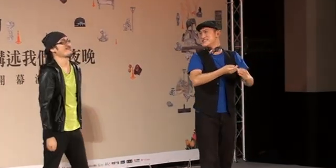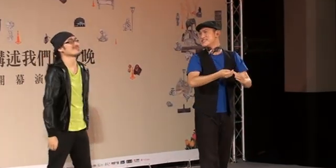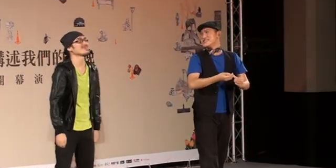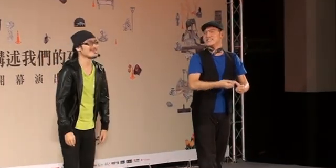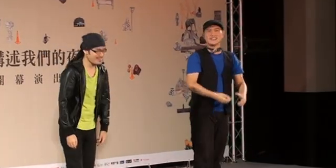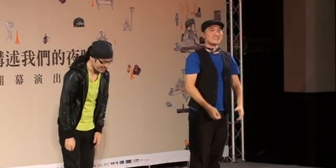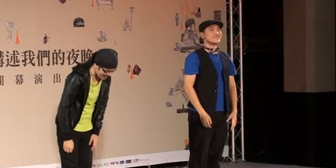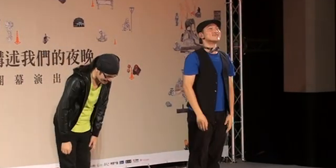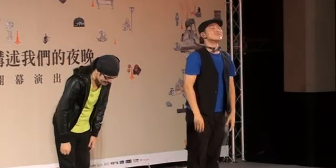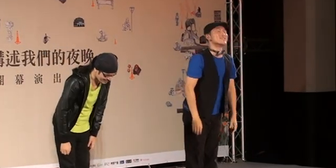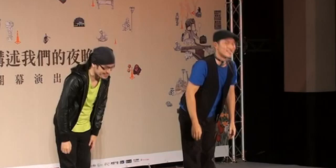谢谢。